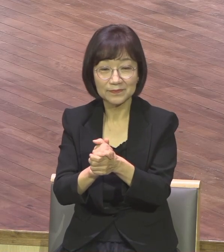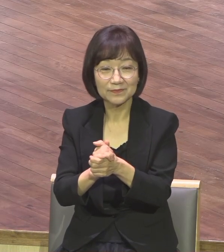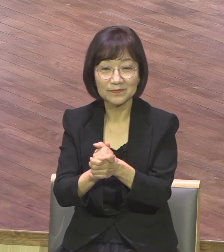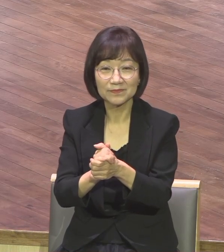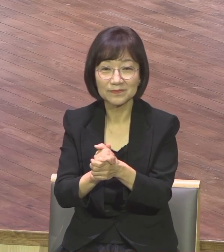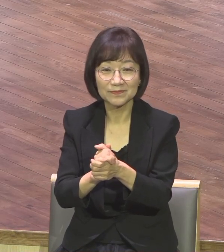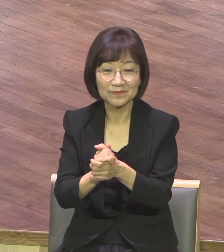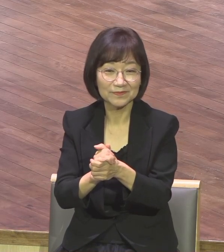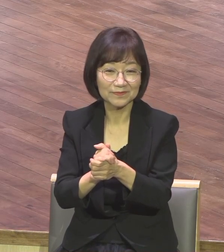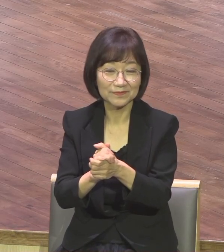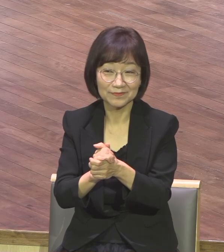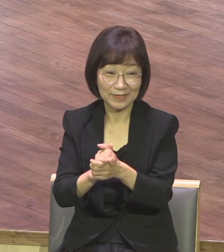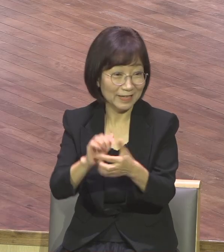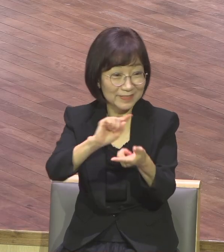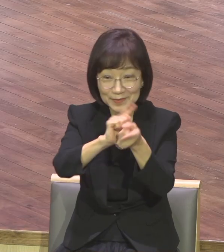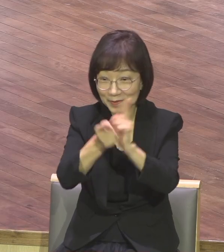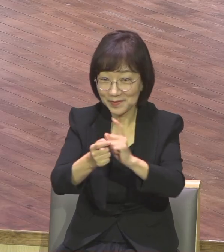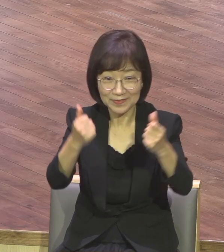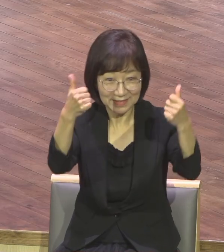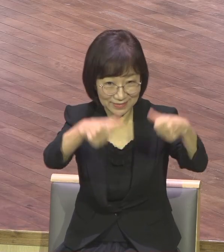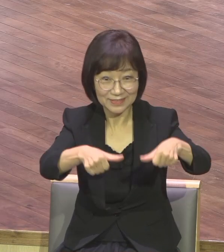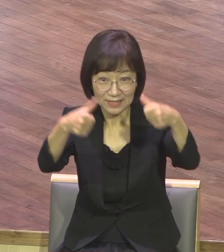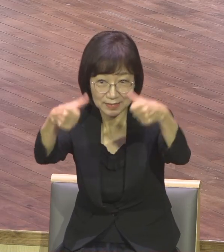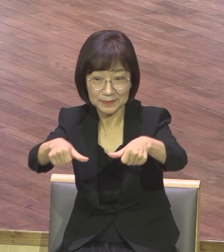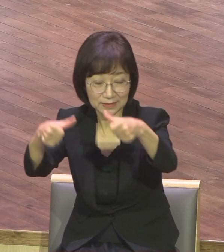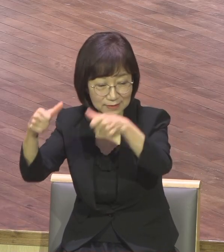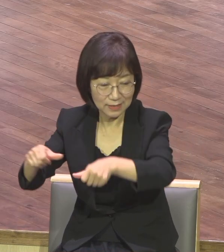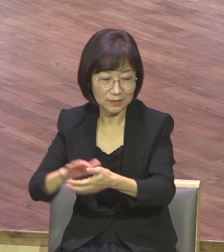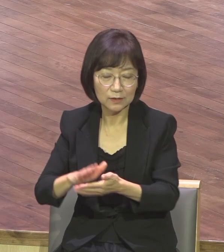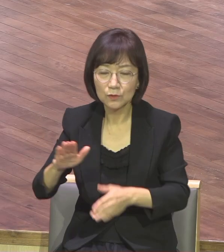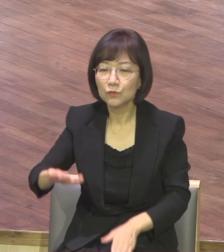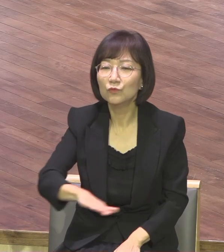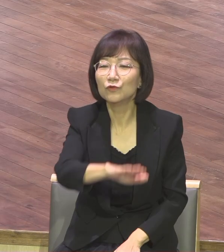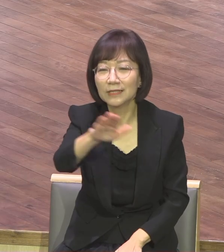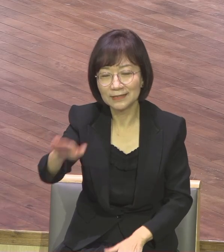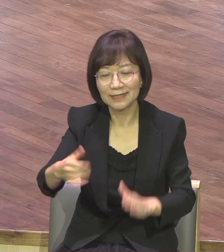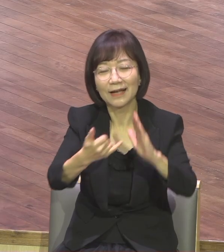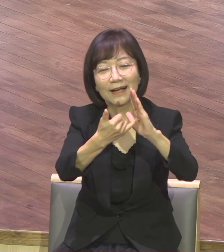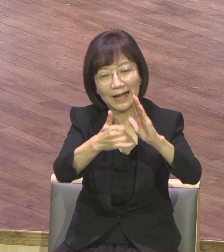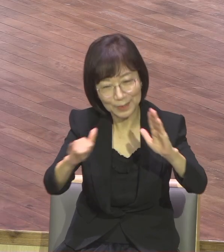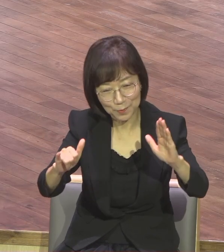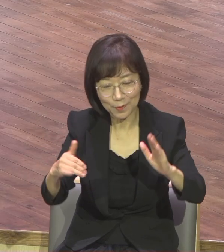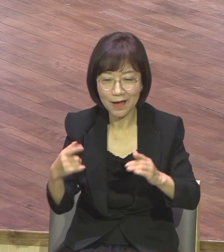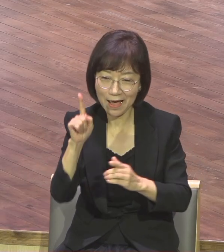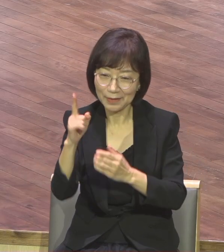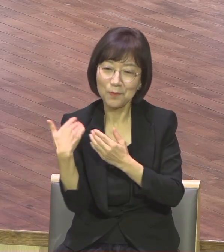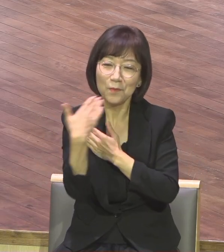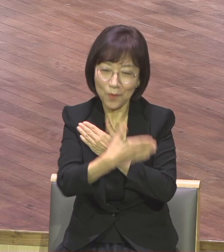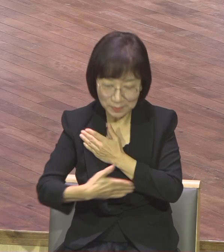우리 해외 성도들도 같이 서로 다 인사합시다. 우리는 한 가족 한 지체입니다.